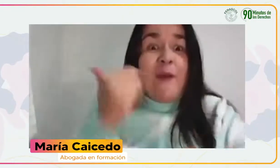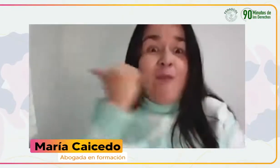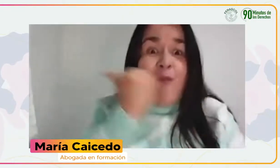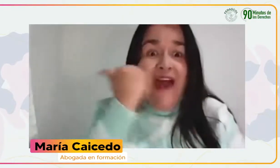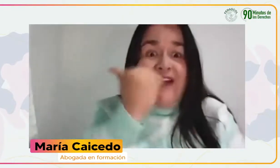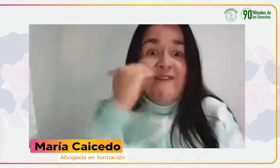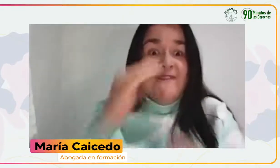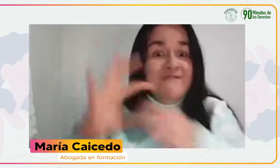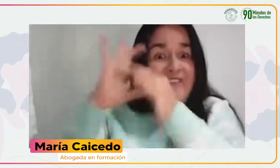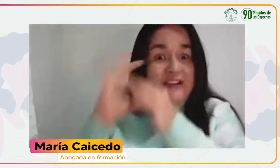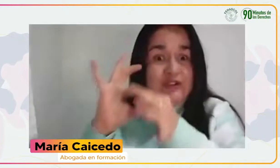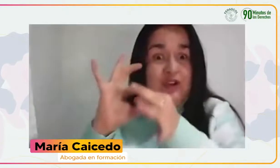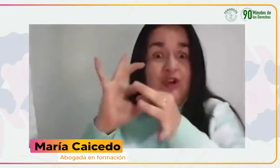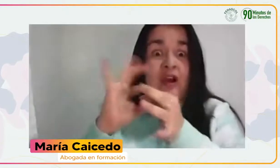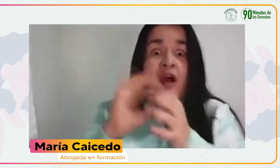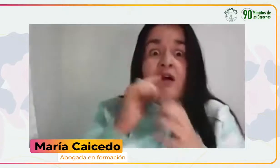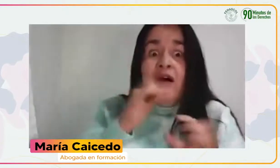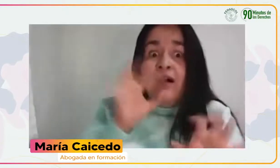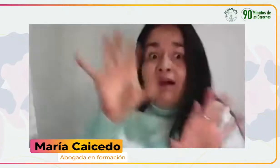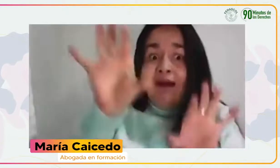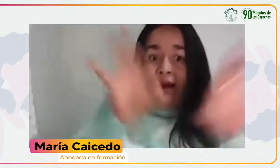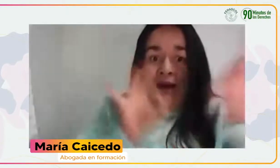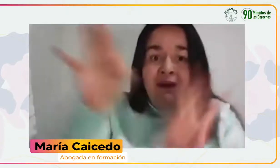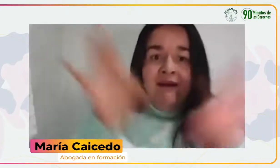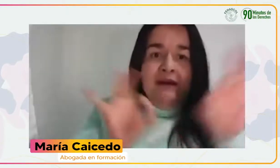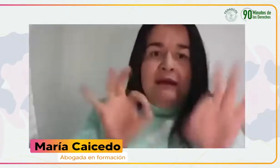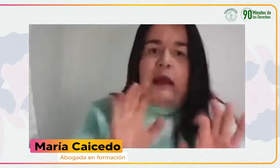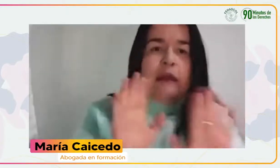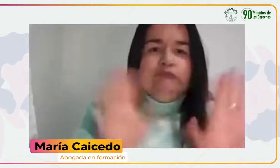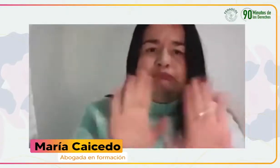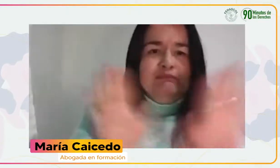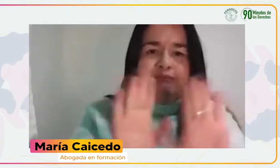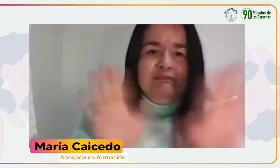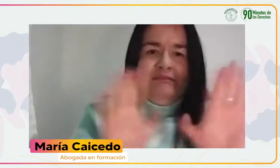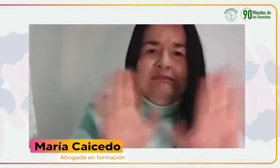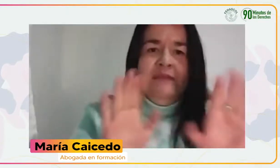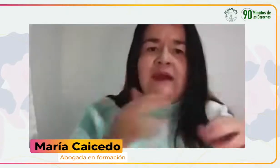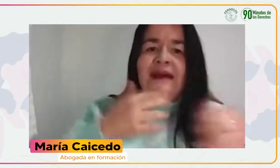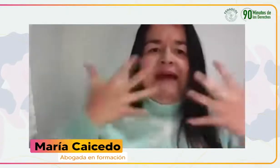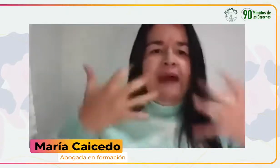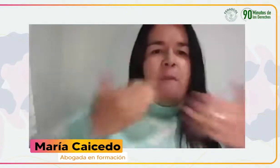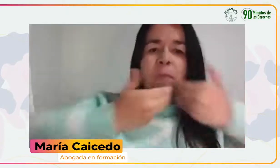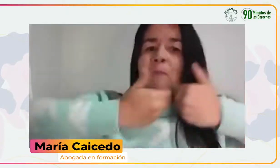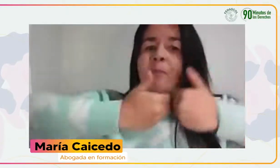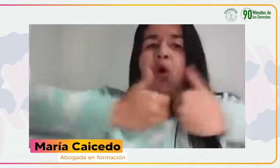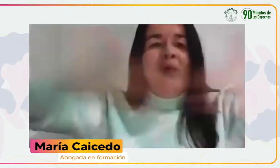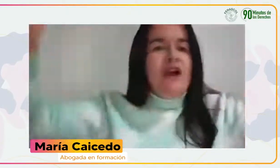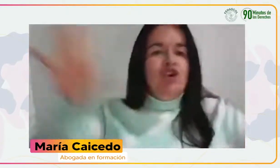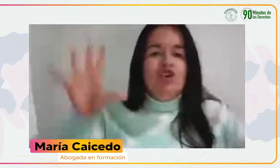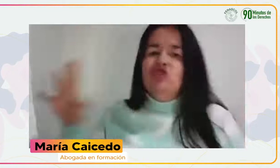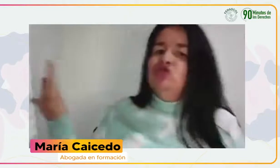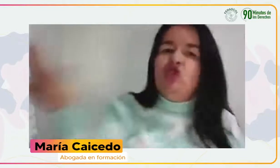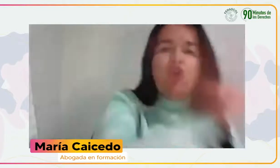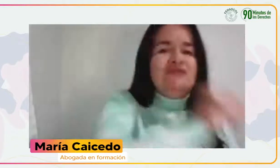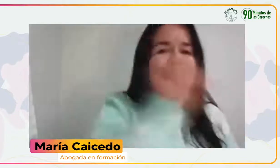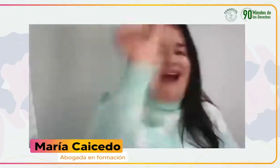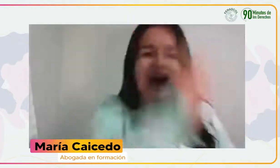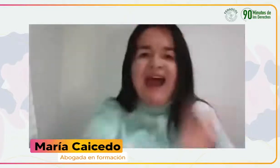hablando de una comisión de mujeres desde FENASCOL. Por favor, que